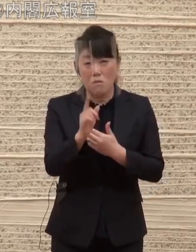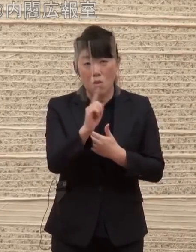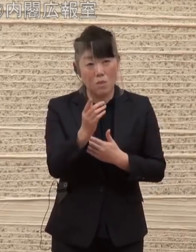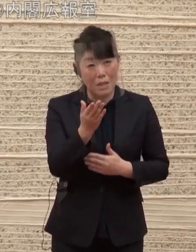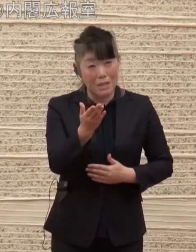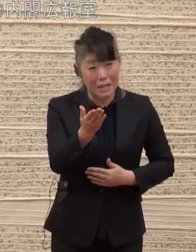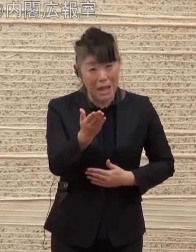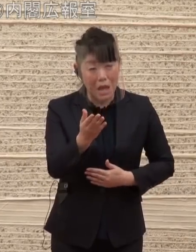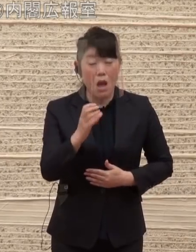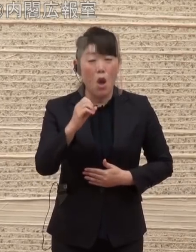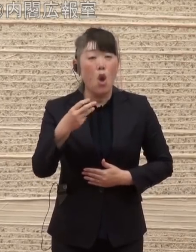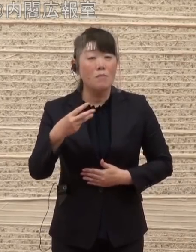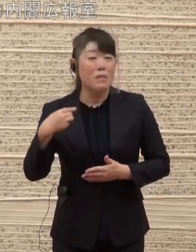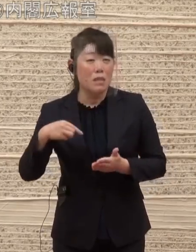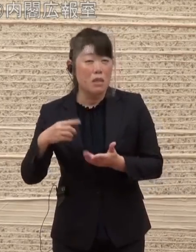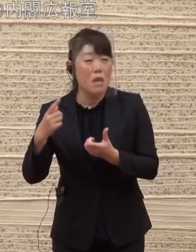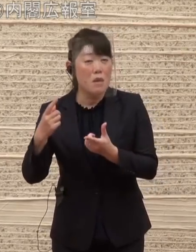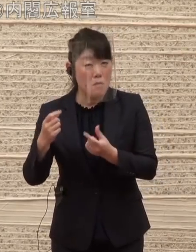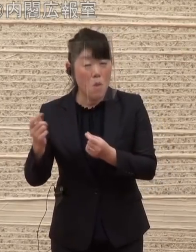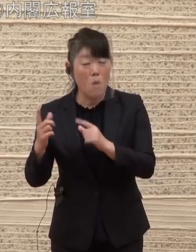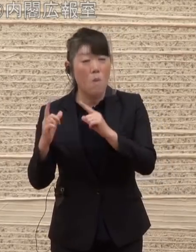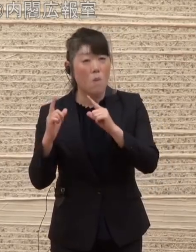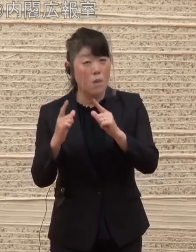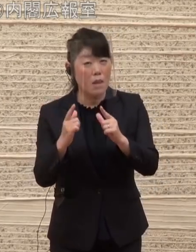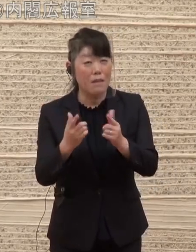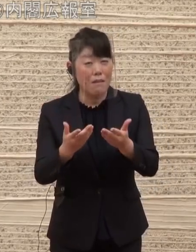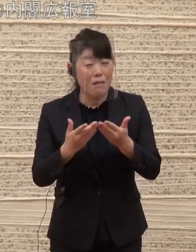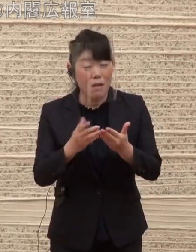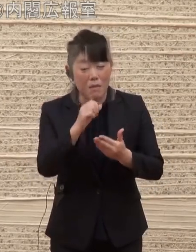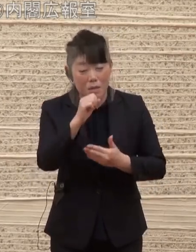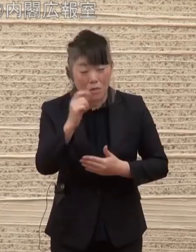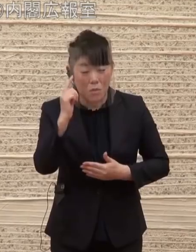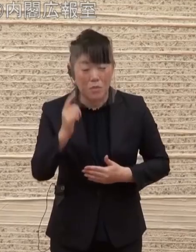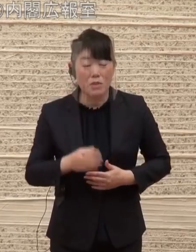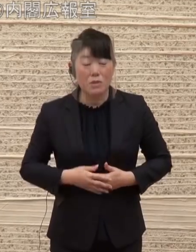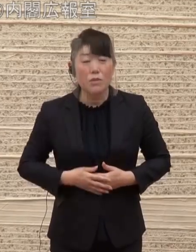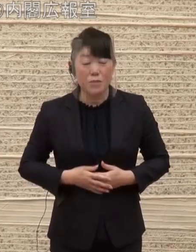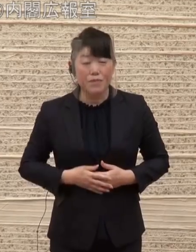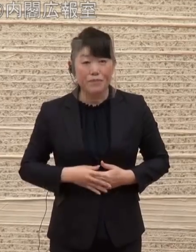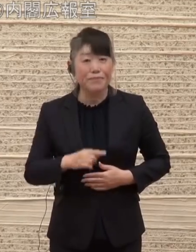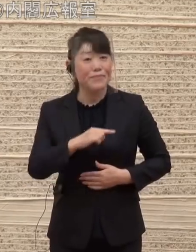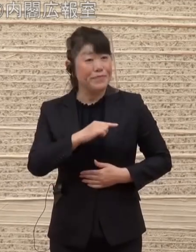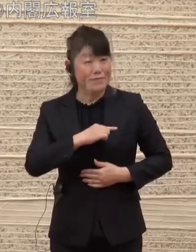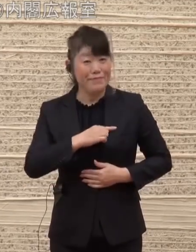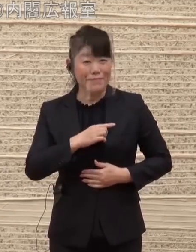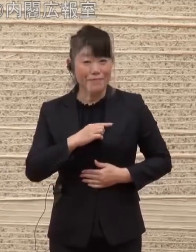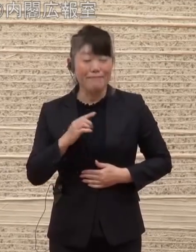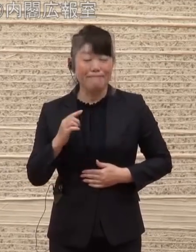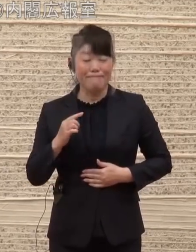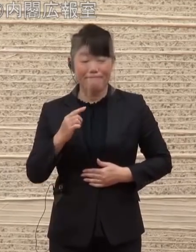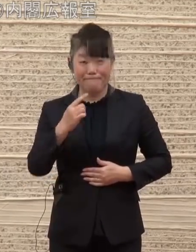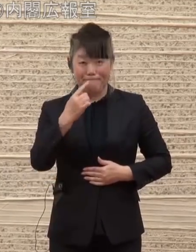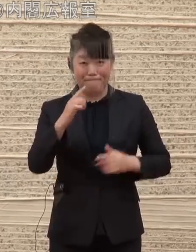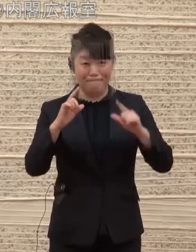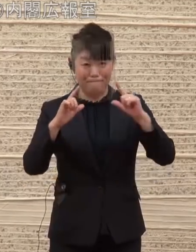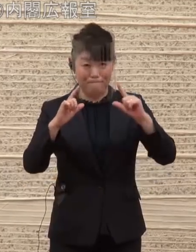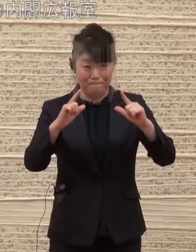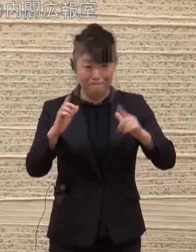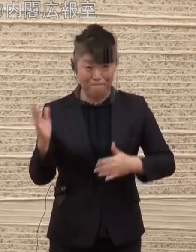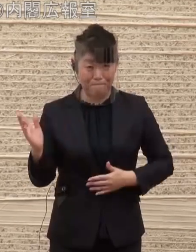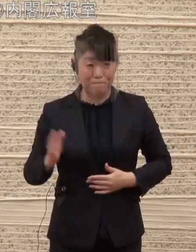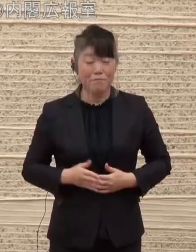を見先生にももしコロピッテあの答えていただければ幸いですあのまず初めに私からお答えをさせて頂きたい